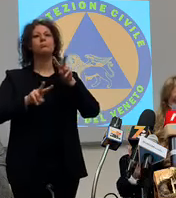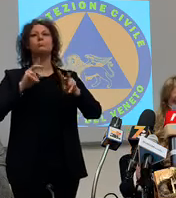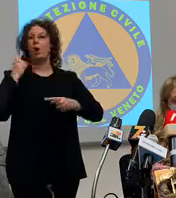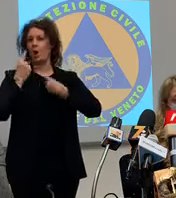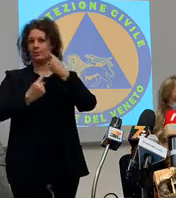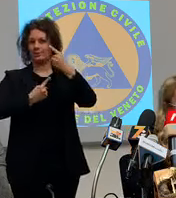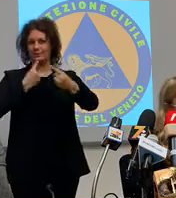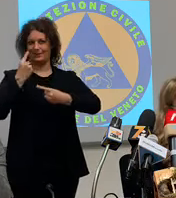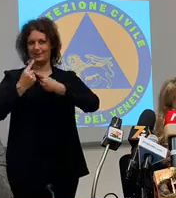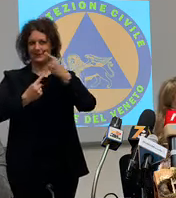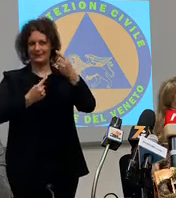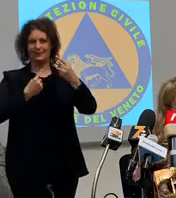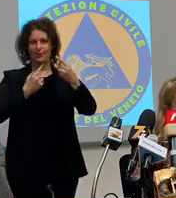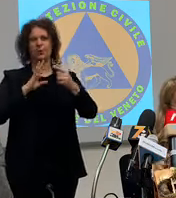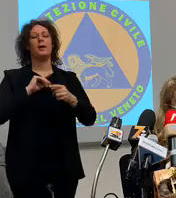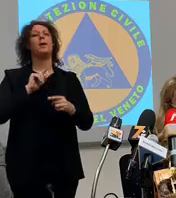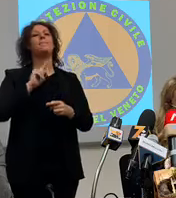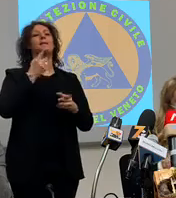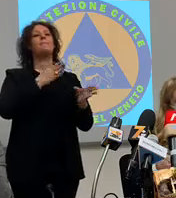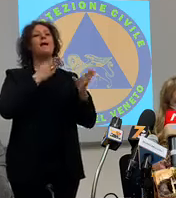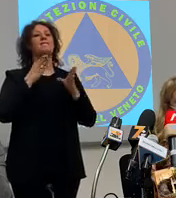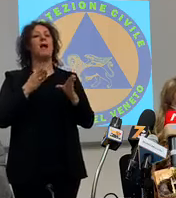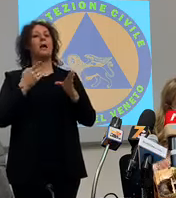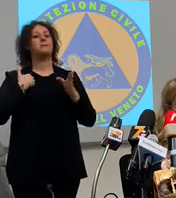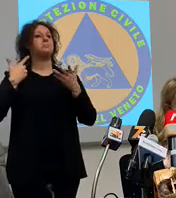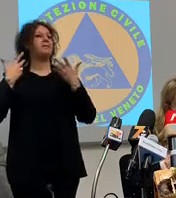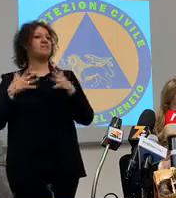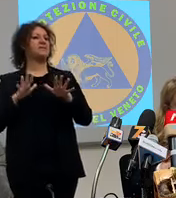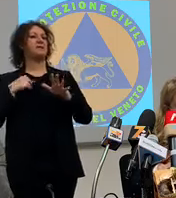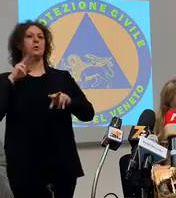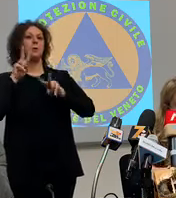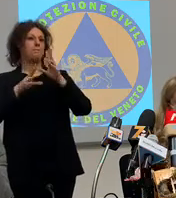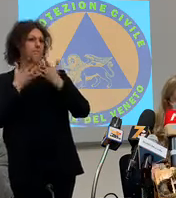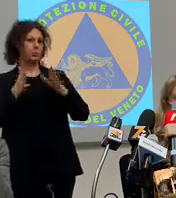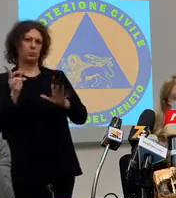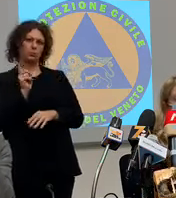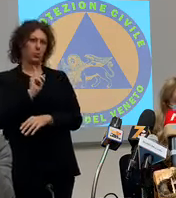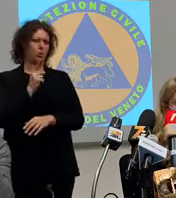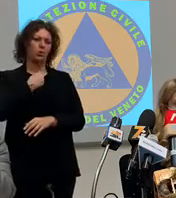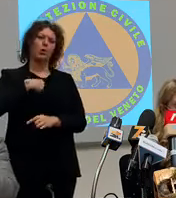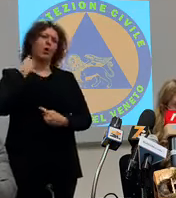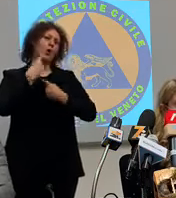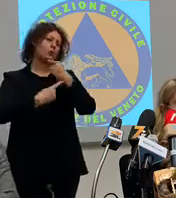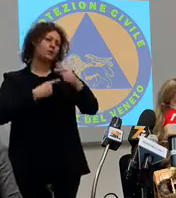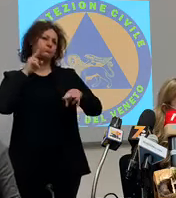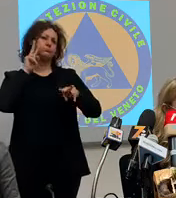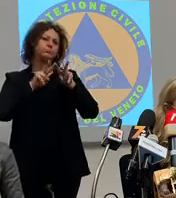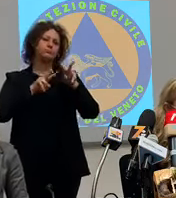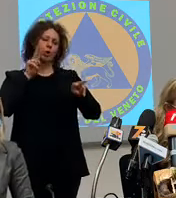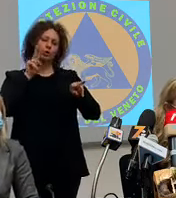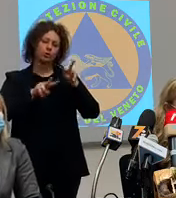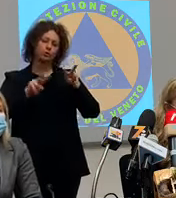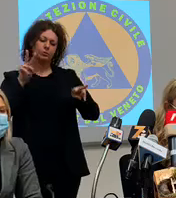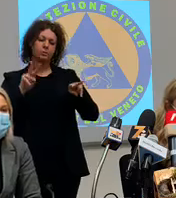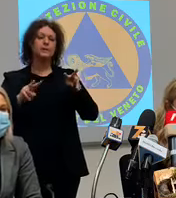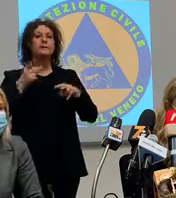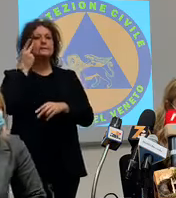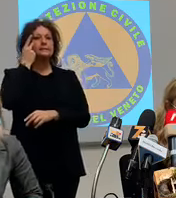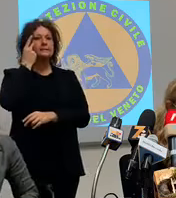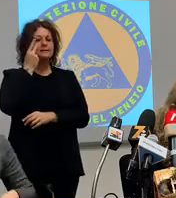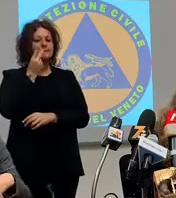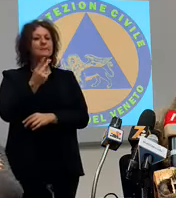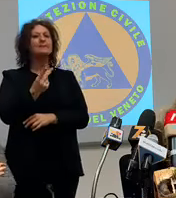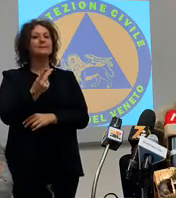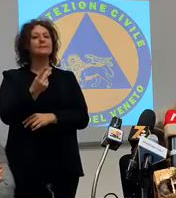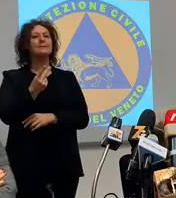finita Diciamo la fase uno ma è continuata e si è visto che via via c'è stato un decremento fino ad arrivare